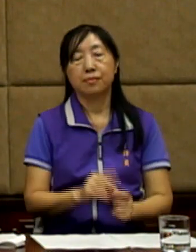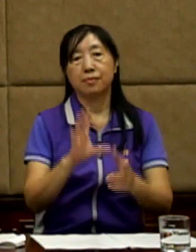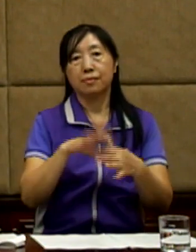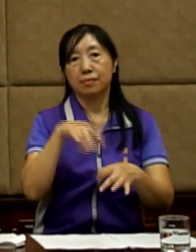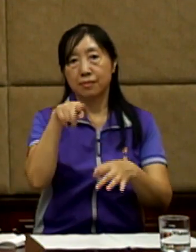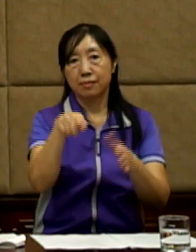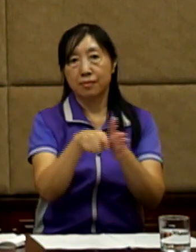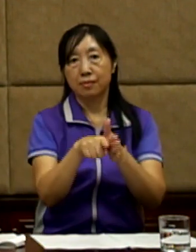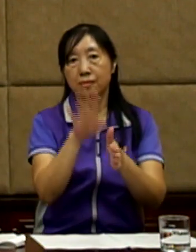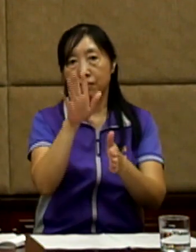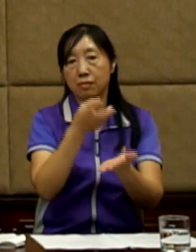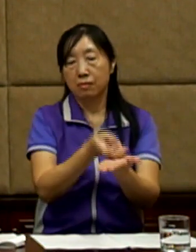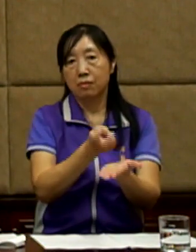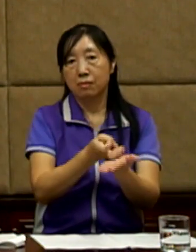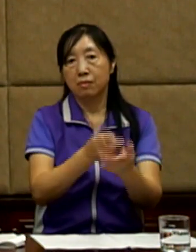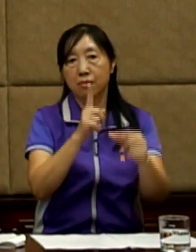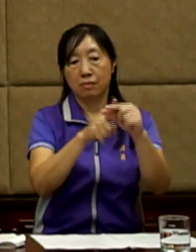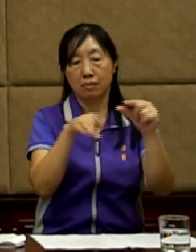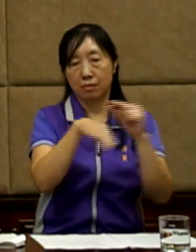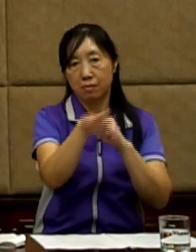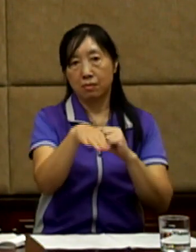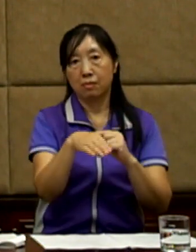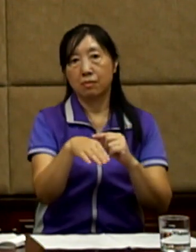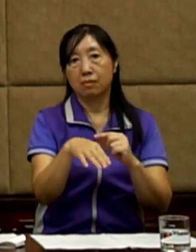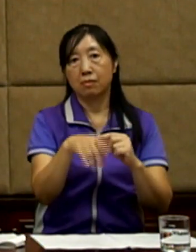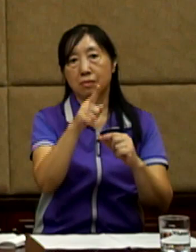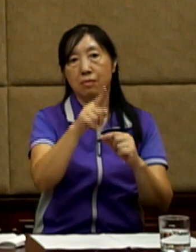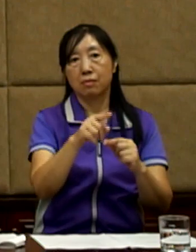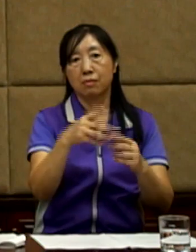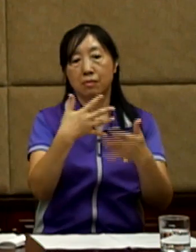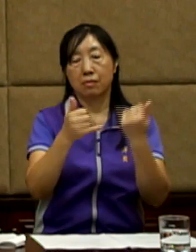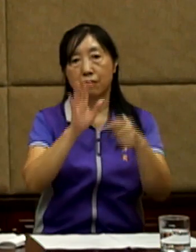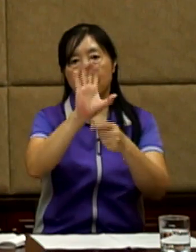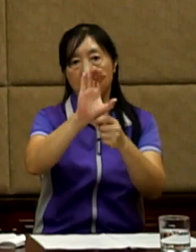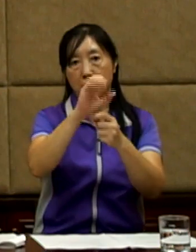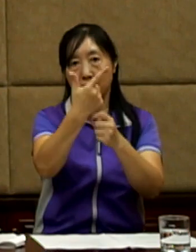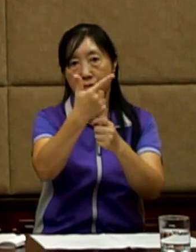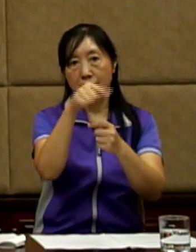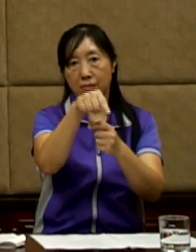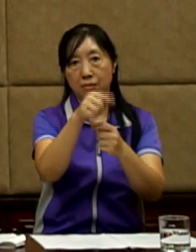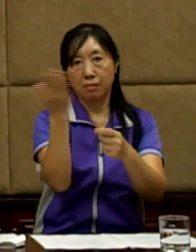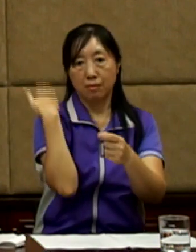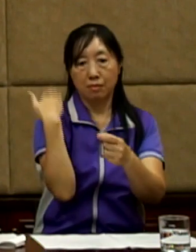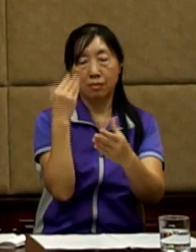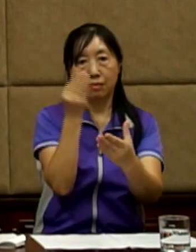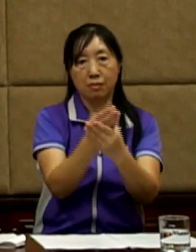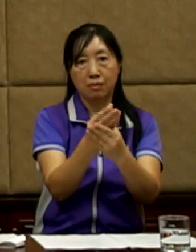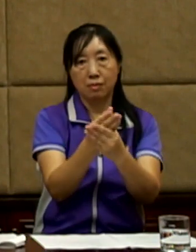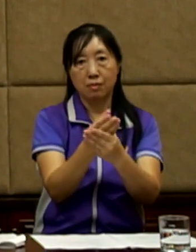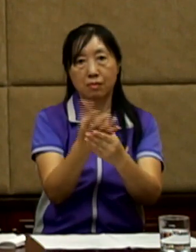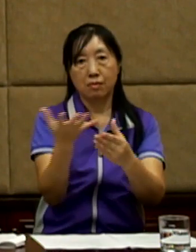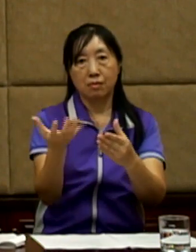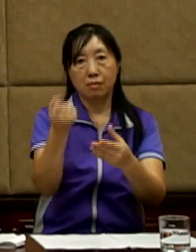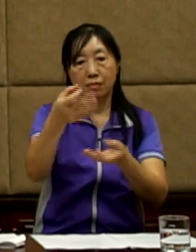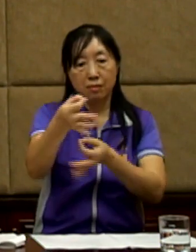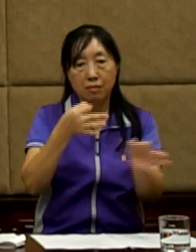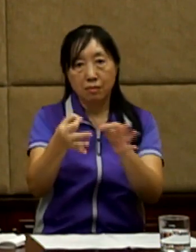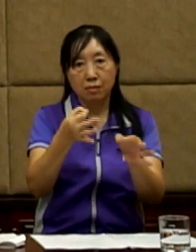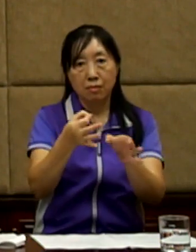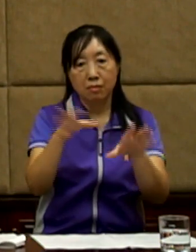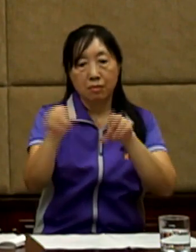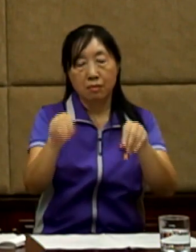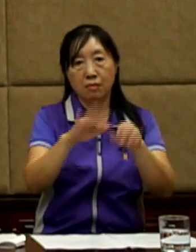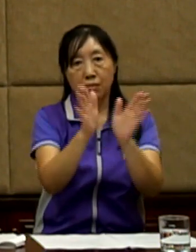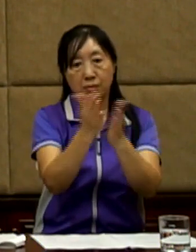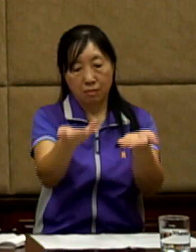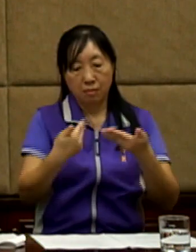就是有要求中广要提供他们民国96年的以前的交易的相关契约跟文件，但是中